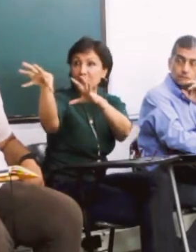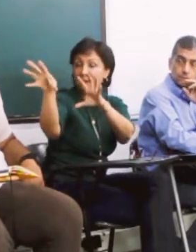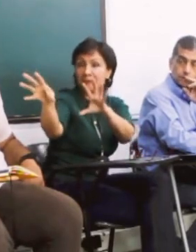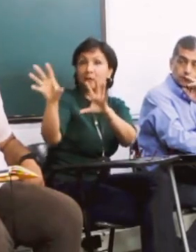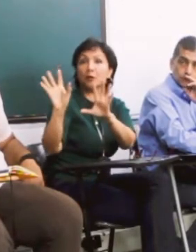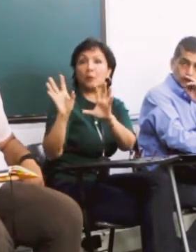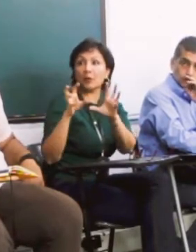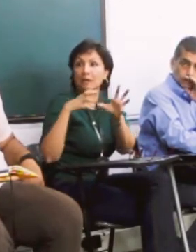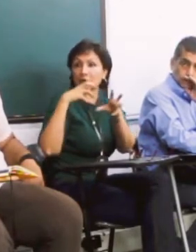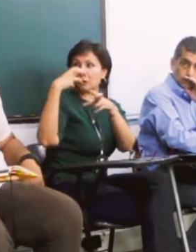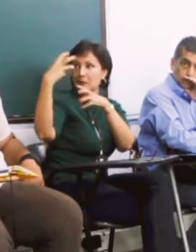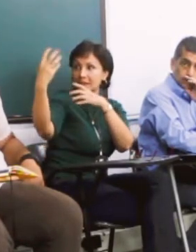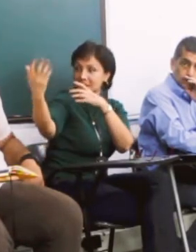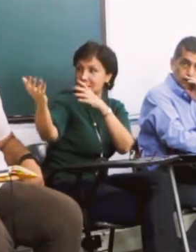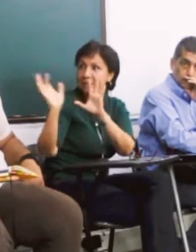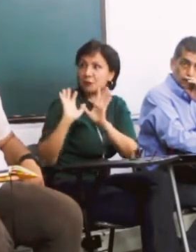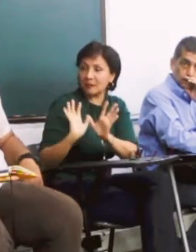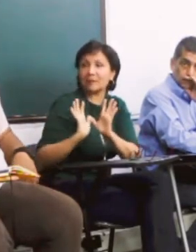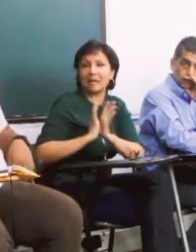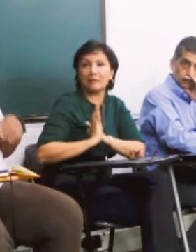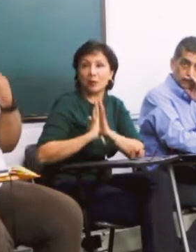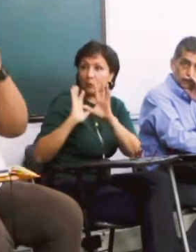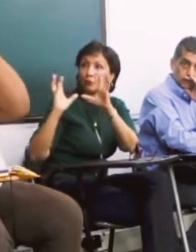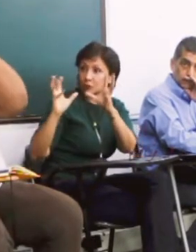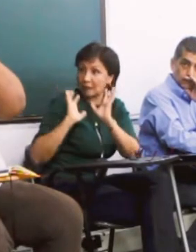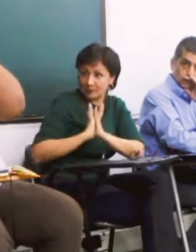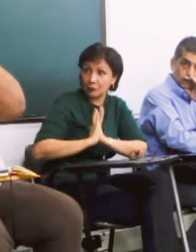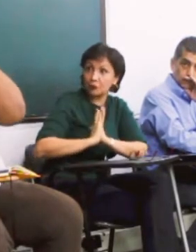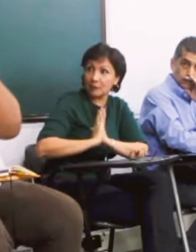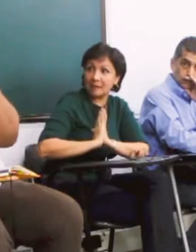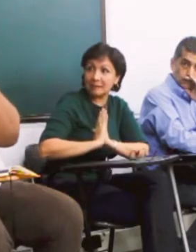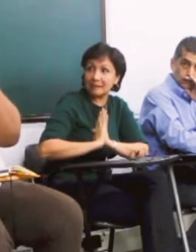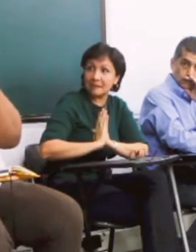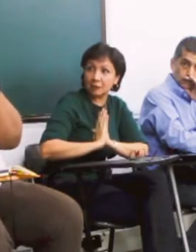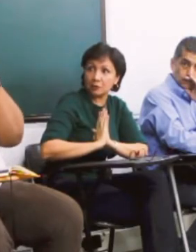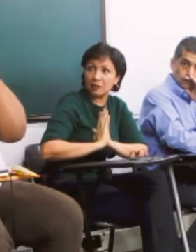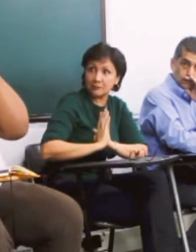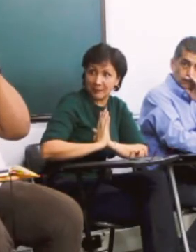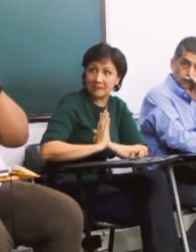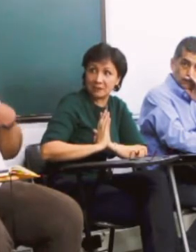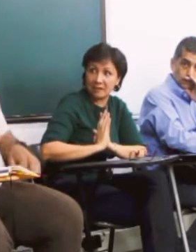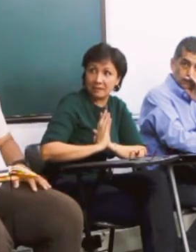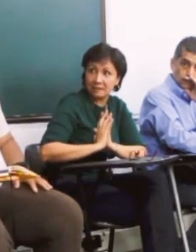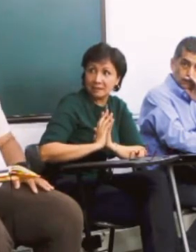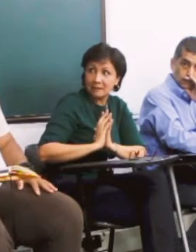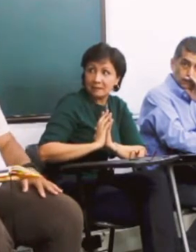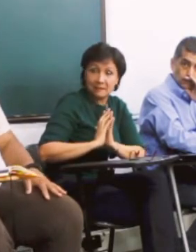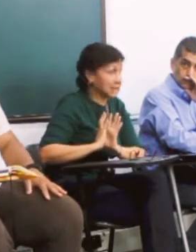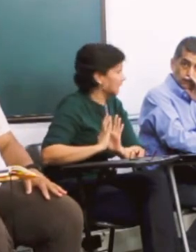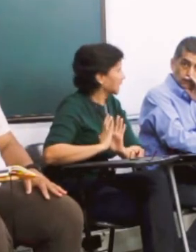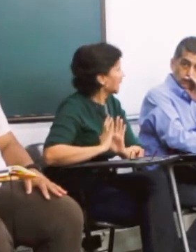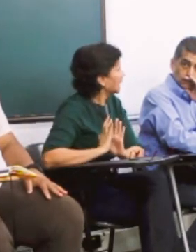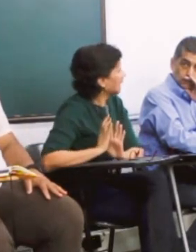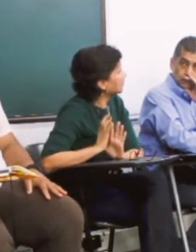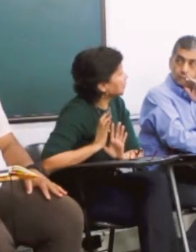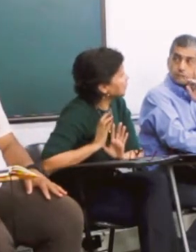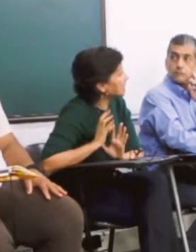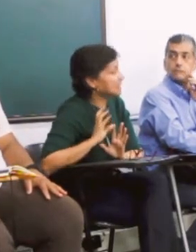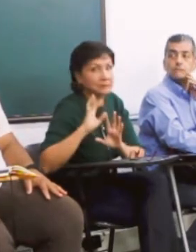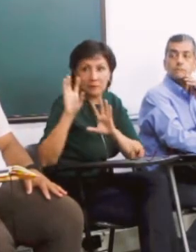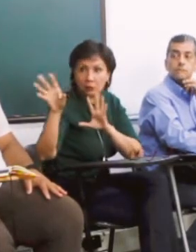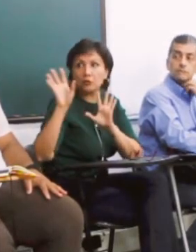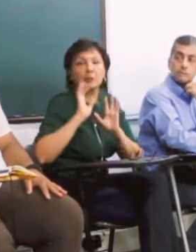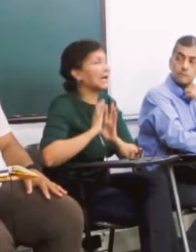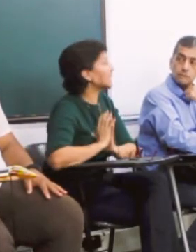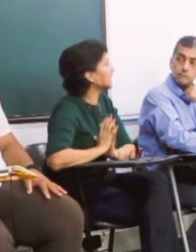aquí hay un primer grupo y los que vayan llegando para plan, podemos juntar los 2 planes de desarrollo, ¿les parece bien? Sí, se puede hacer.